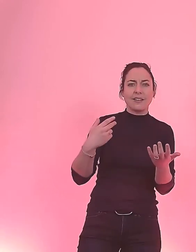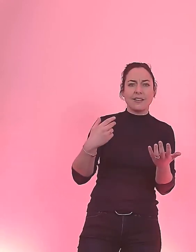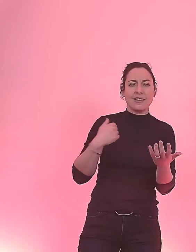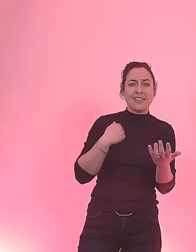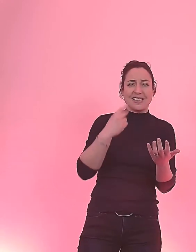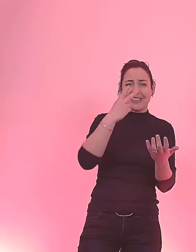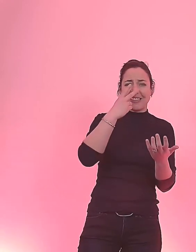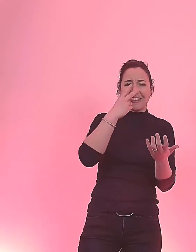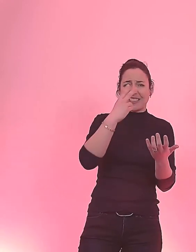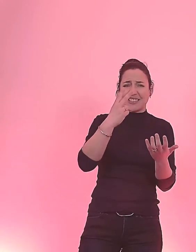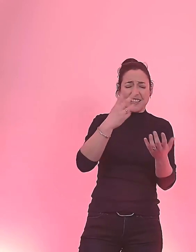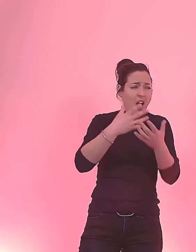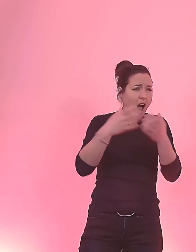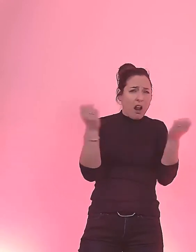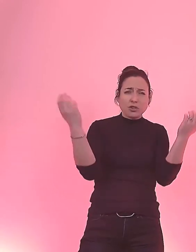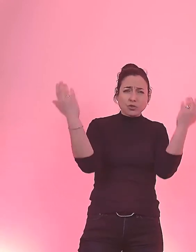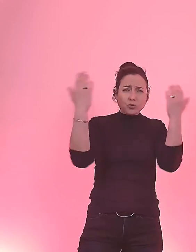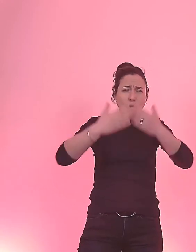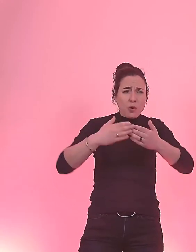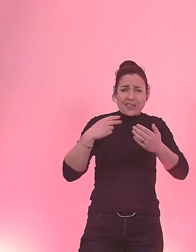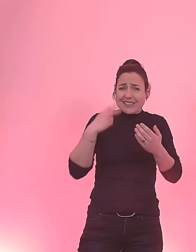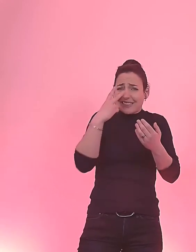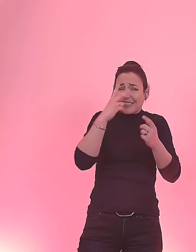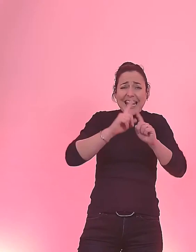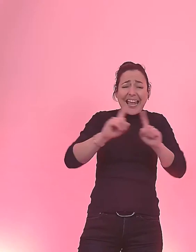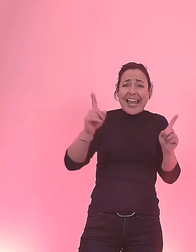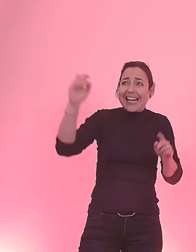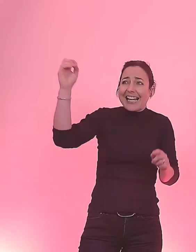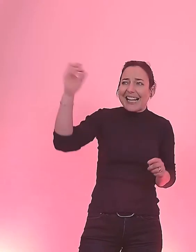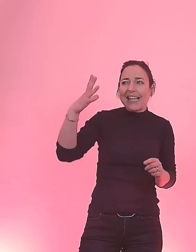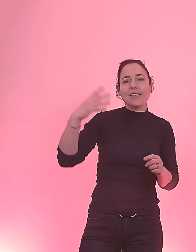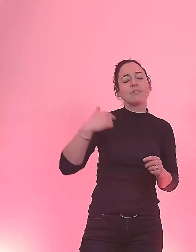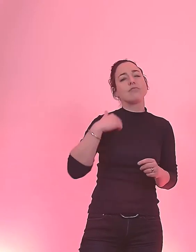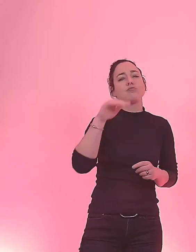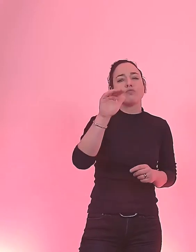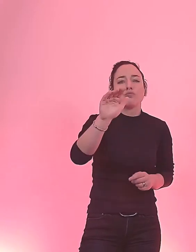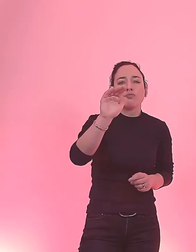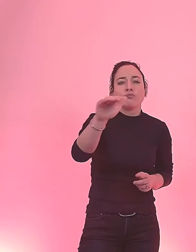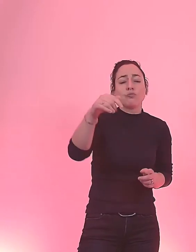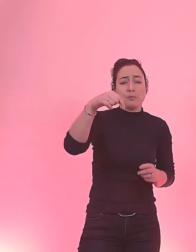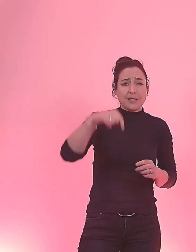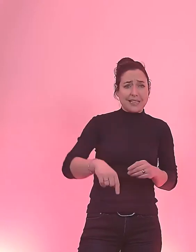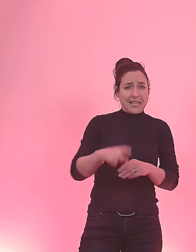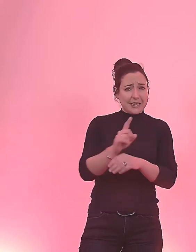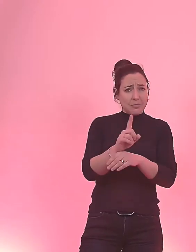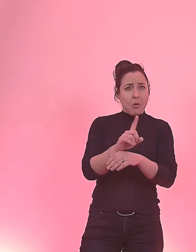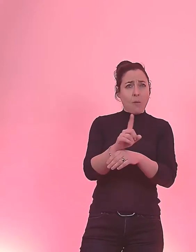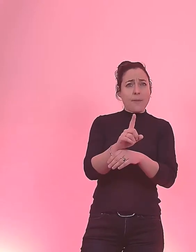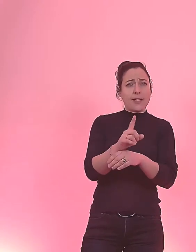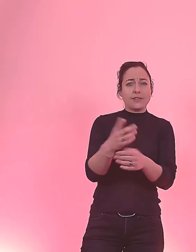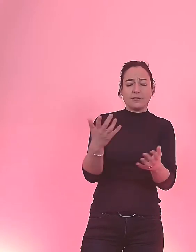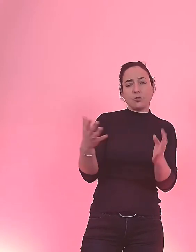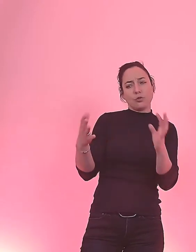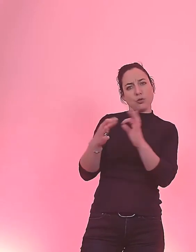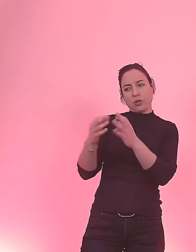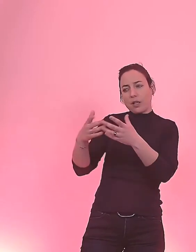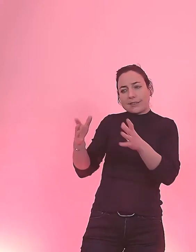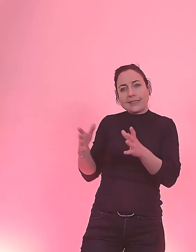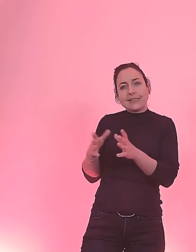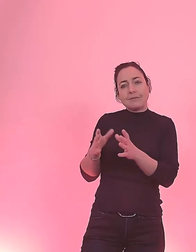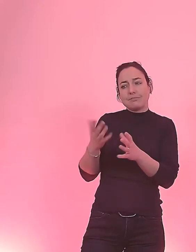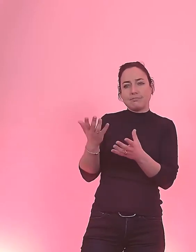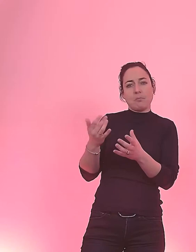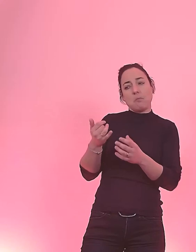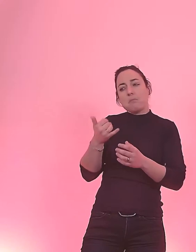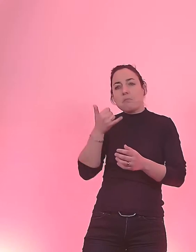alleen maar donker ik zie geen licht dan wil ik je aanraden om op dit moment te bellen naar het contact team of iemand op